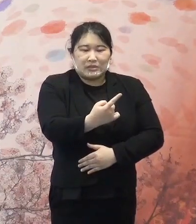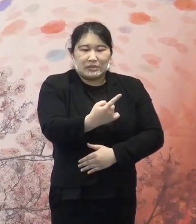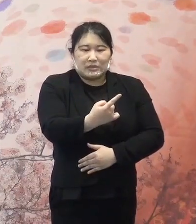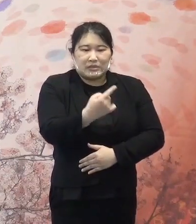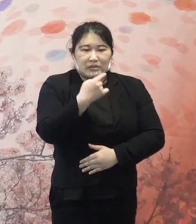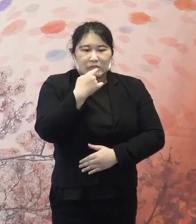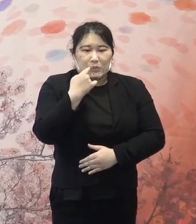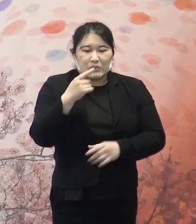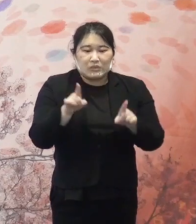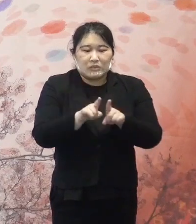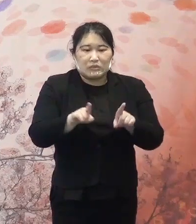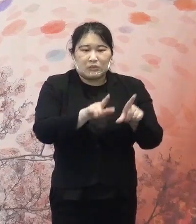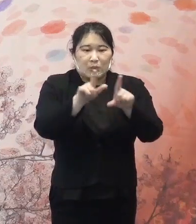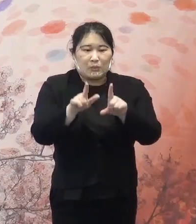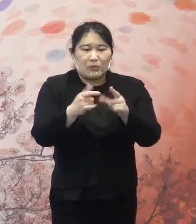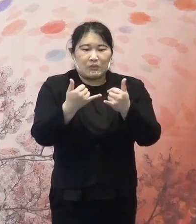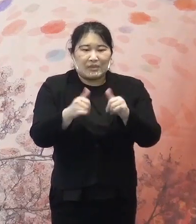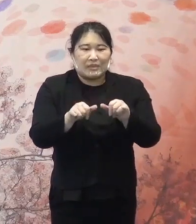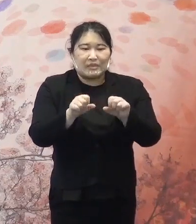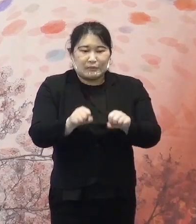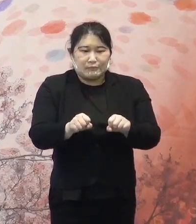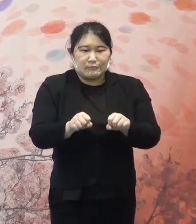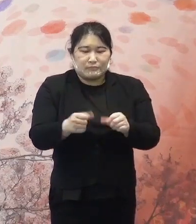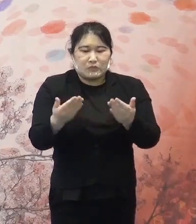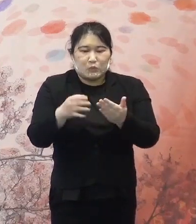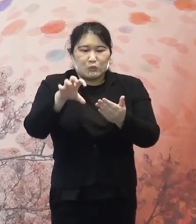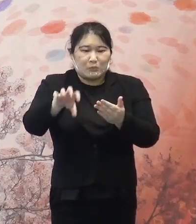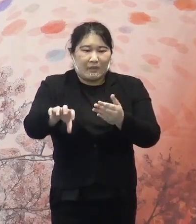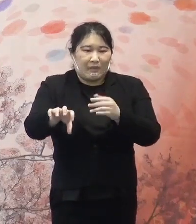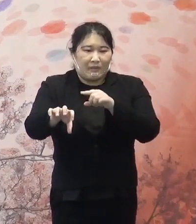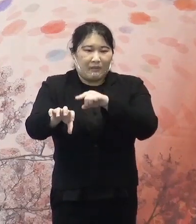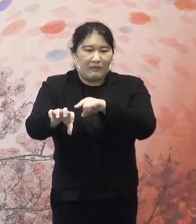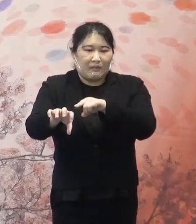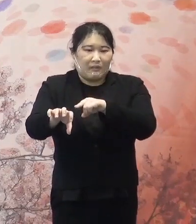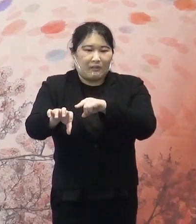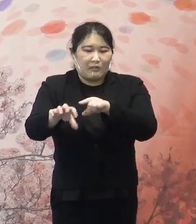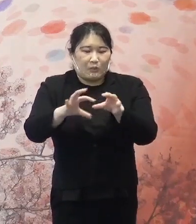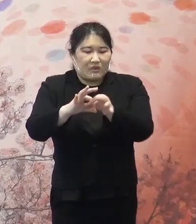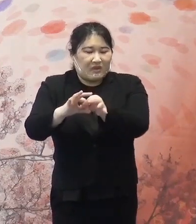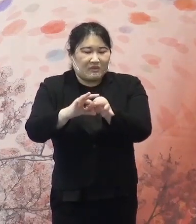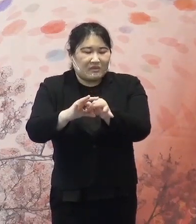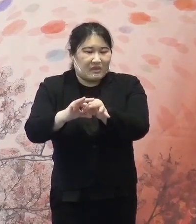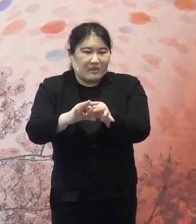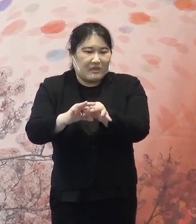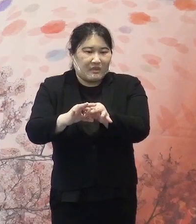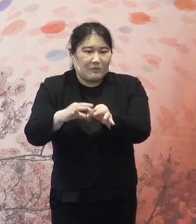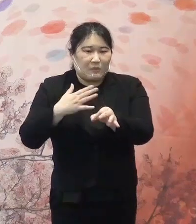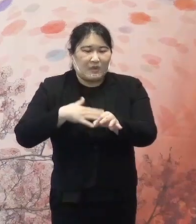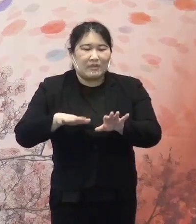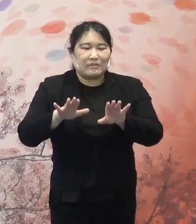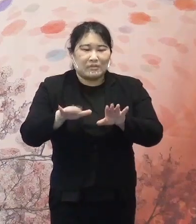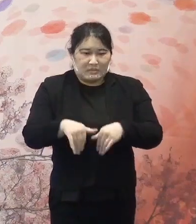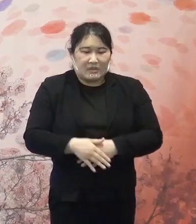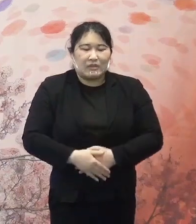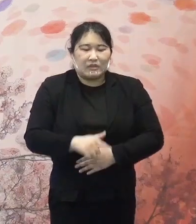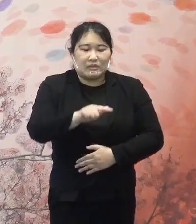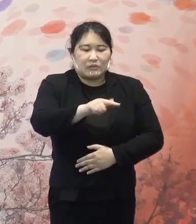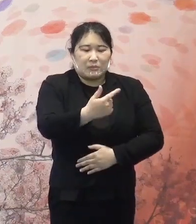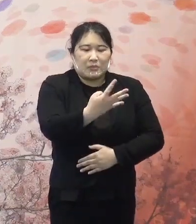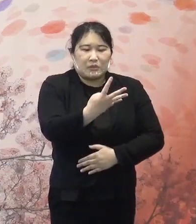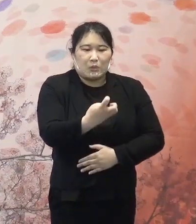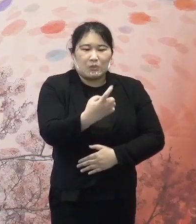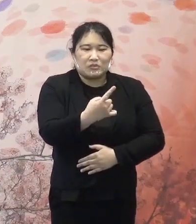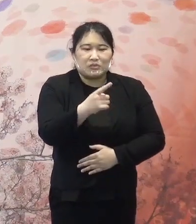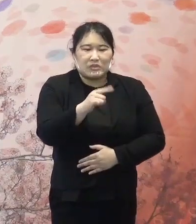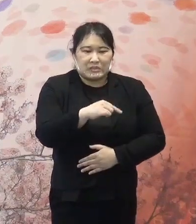型、同居人の方がおられて、その方が職場を連関性確認したところ、こちらの職場ということで641の